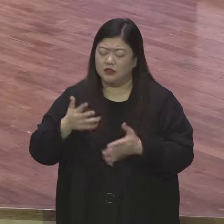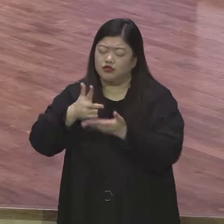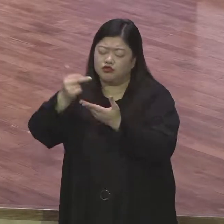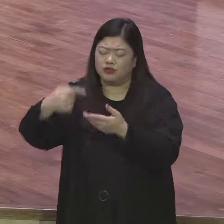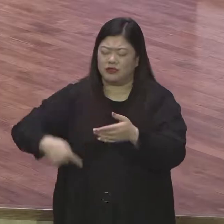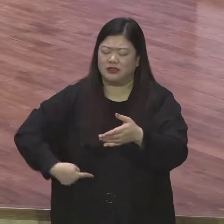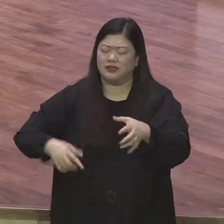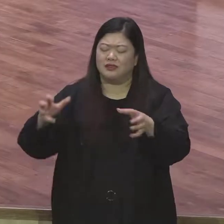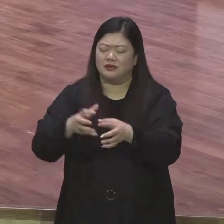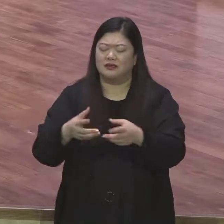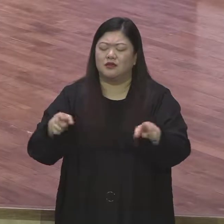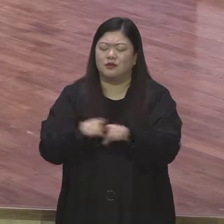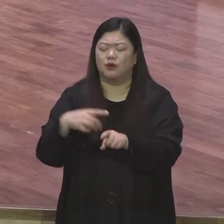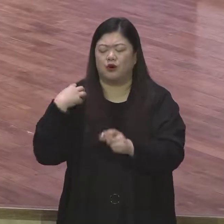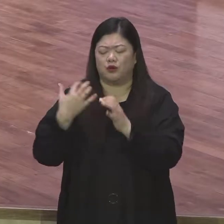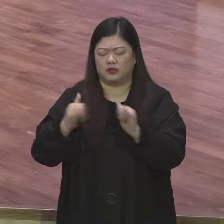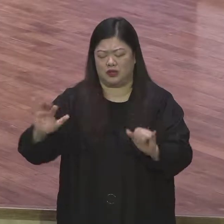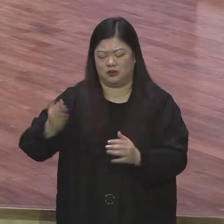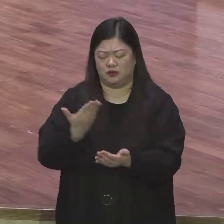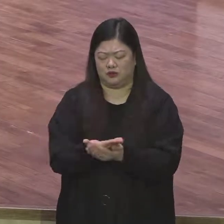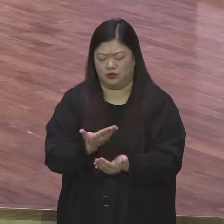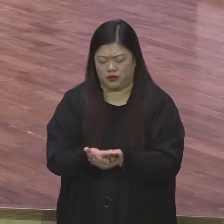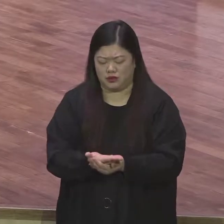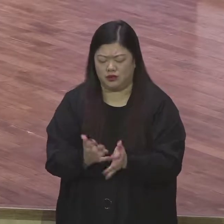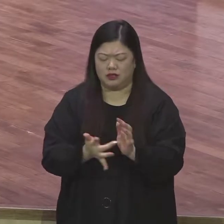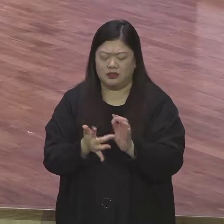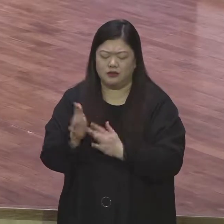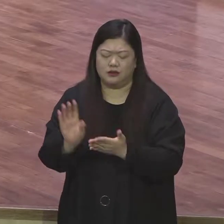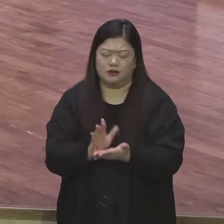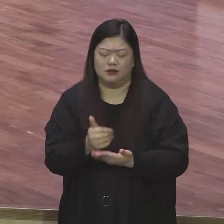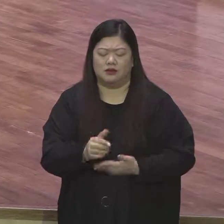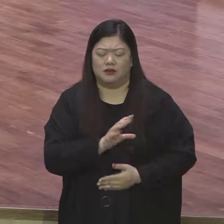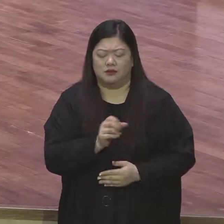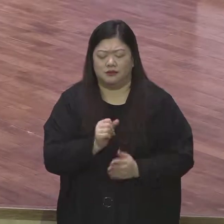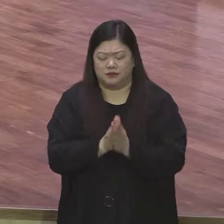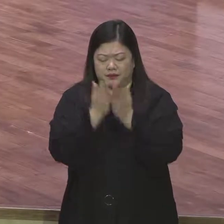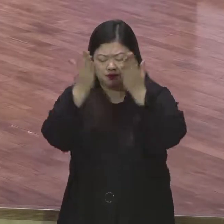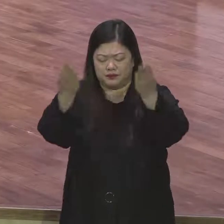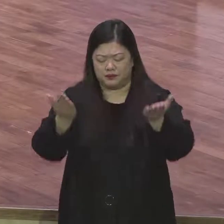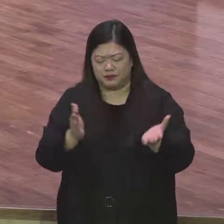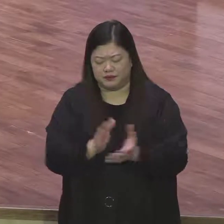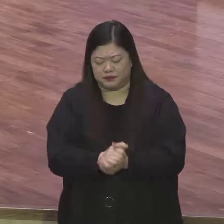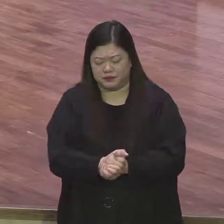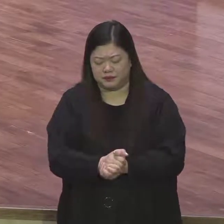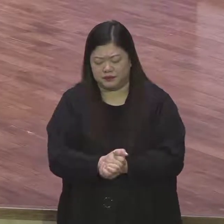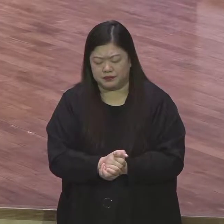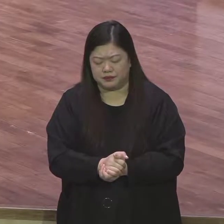되게 하여 주옵소서. 예수 전 받들어 기도합니다. 아멘.